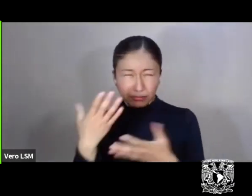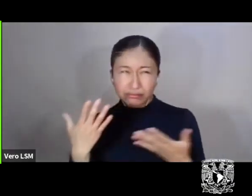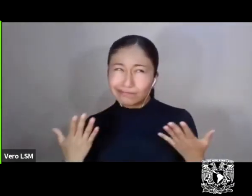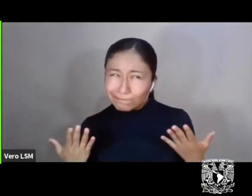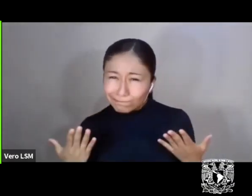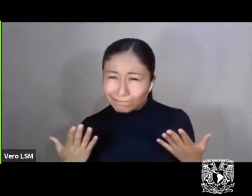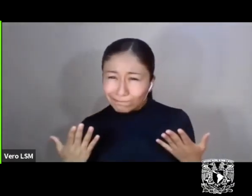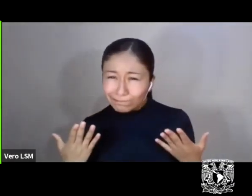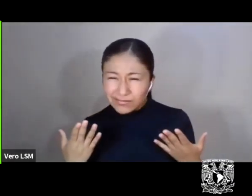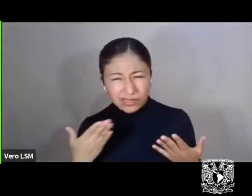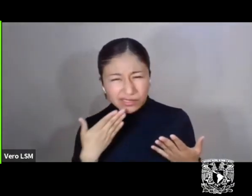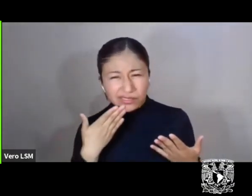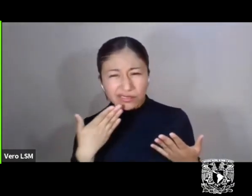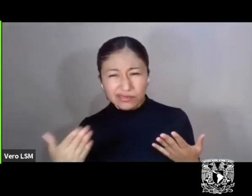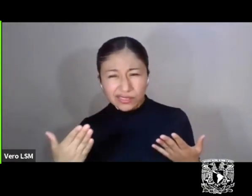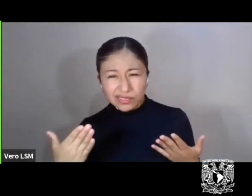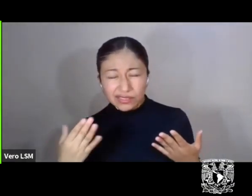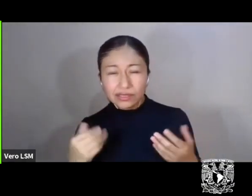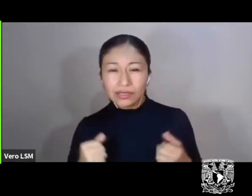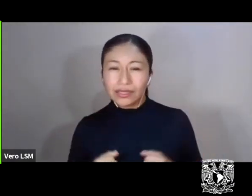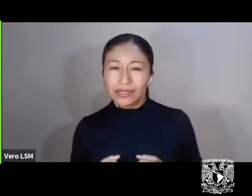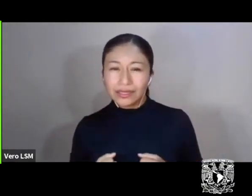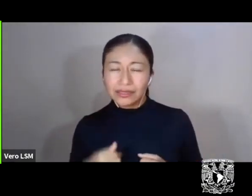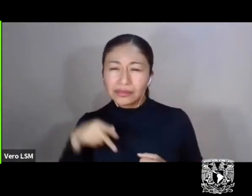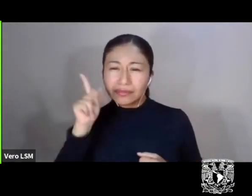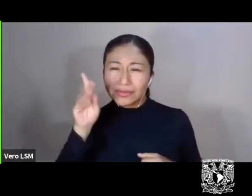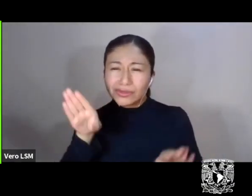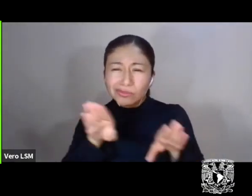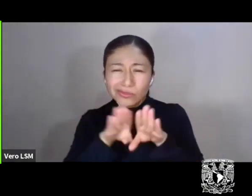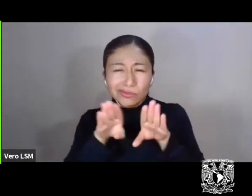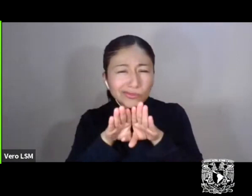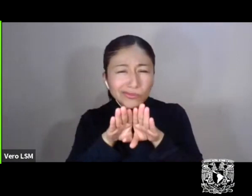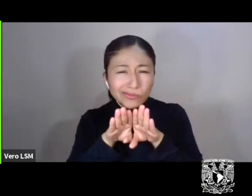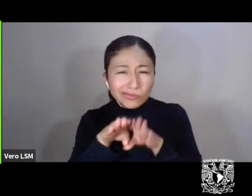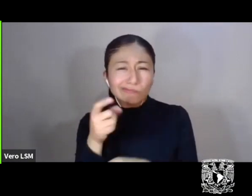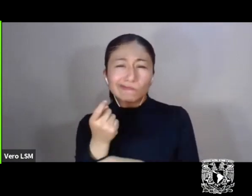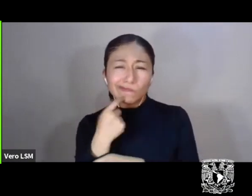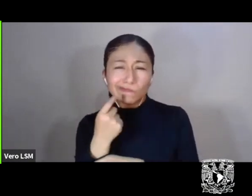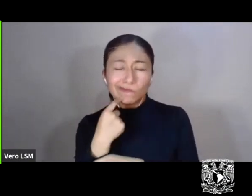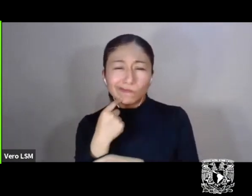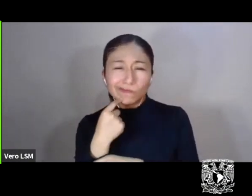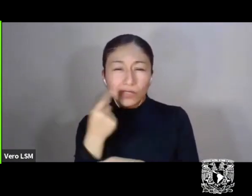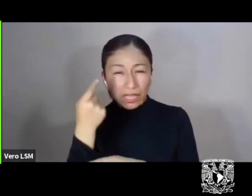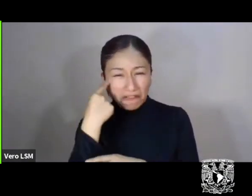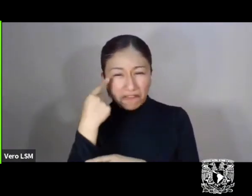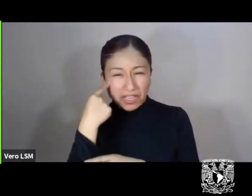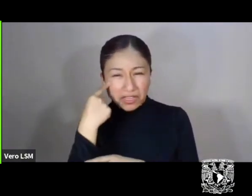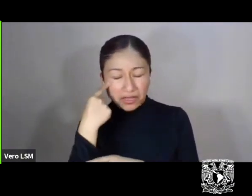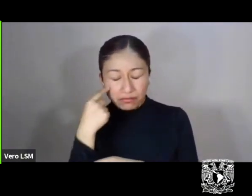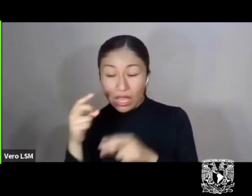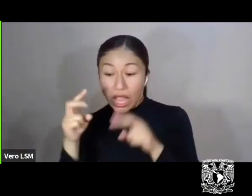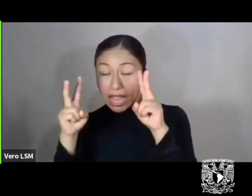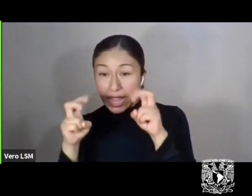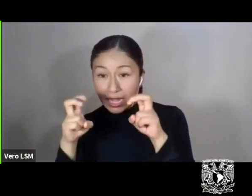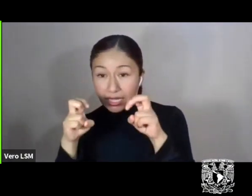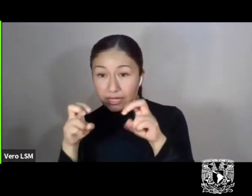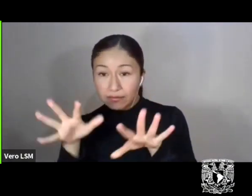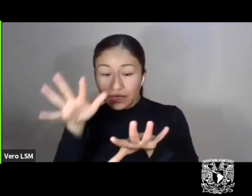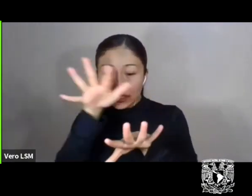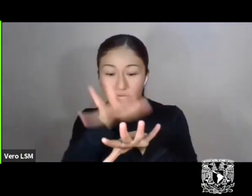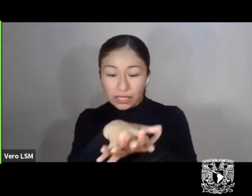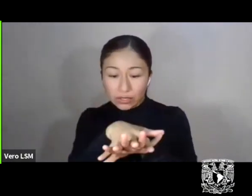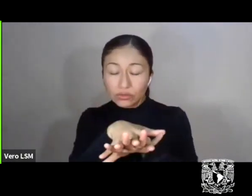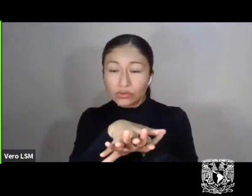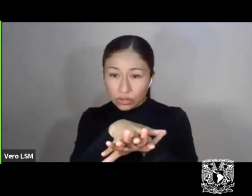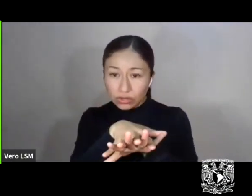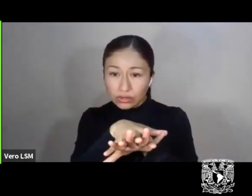perdón, el dispositivo de la inclusión pensándolo desde la discapacidad. Porque la inclusión también atravesaría otros sectores que son